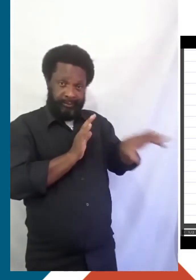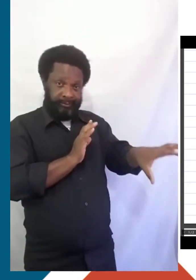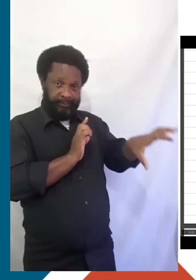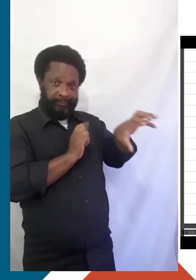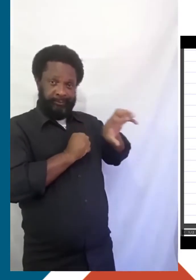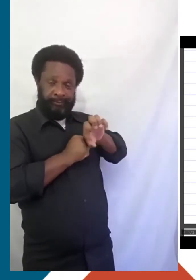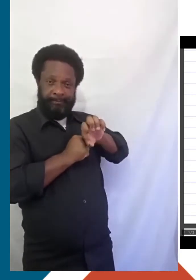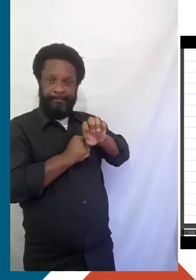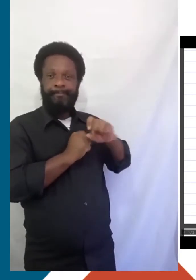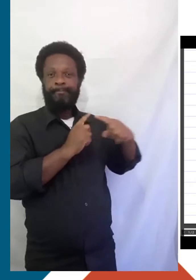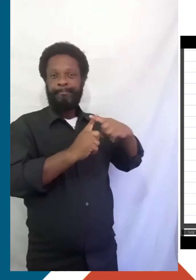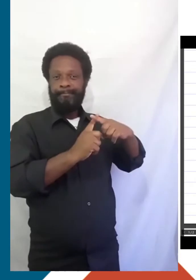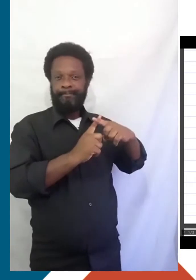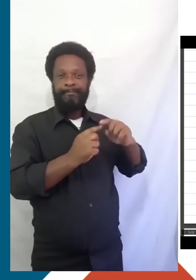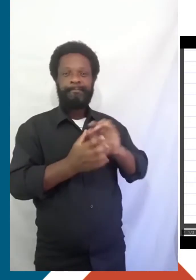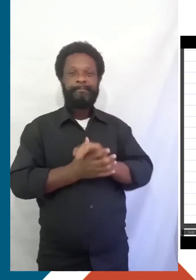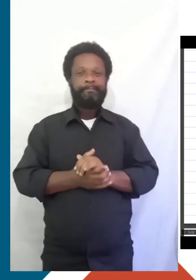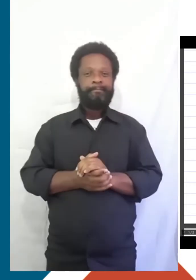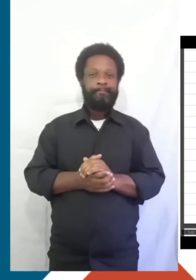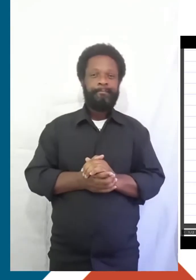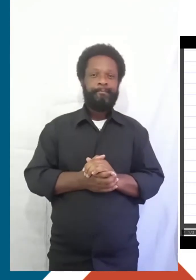polo negativo vai atrair um polo